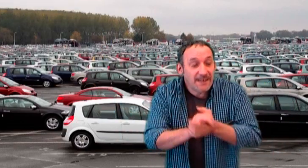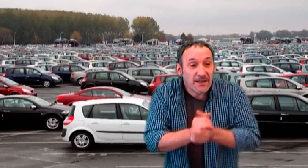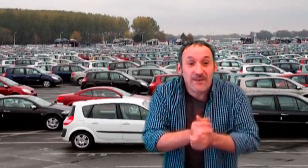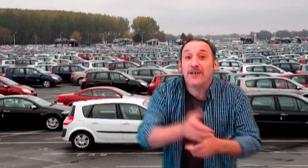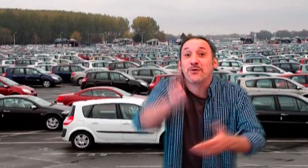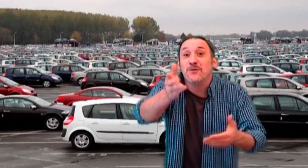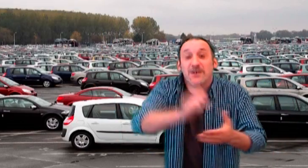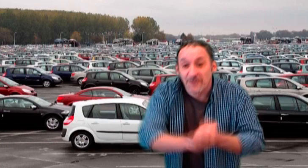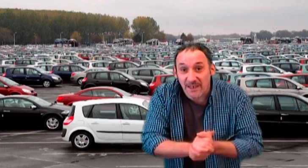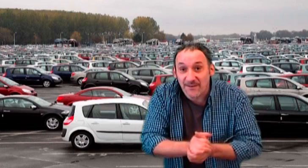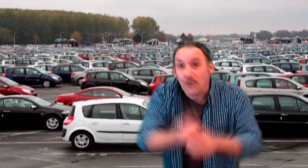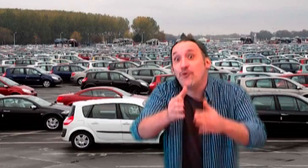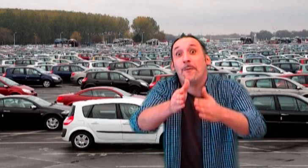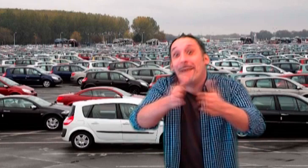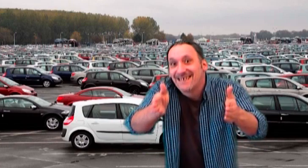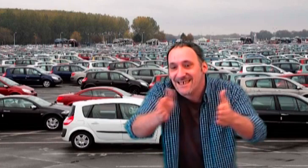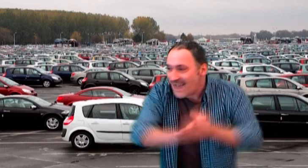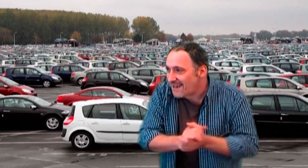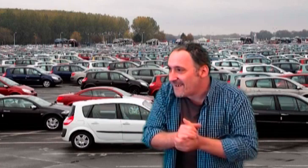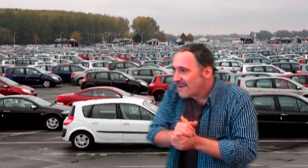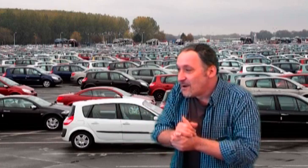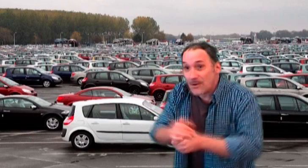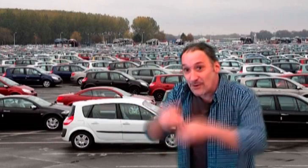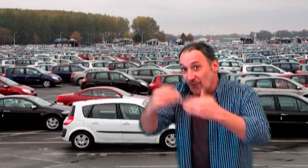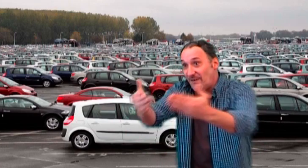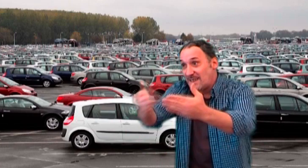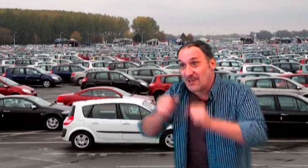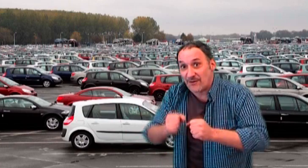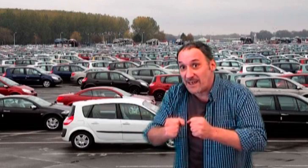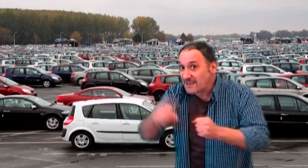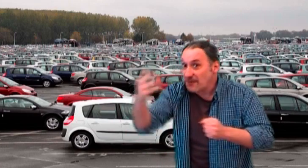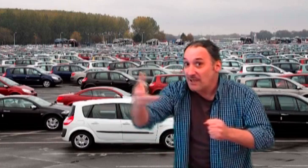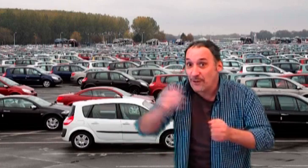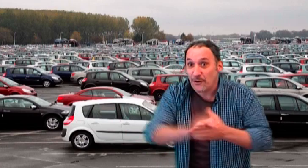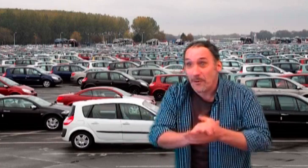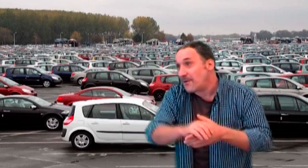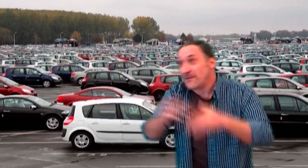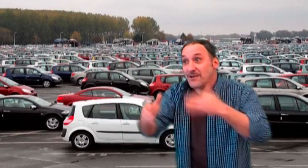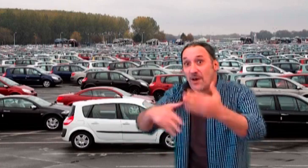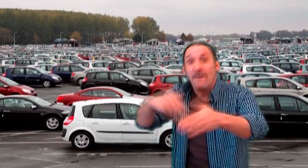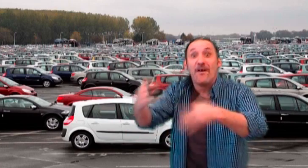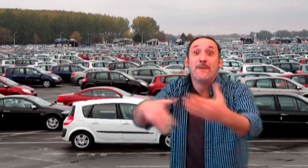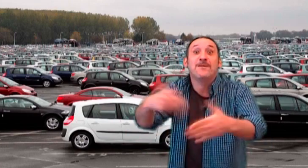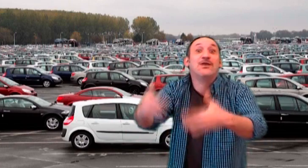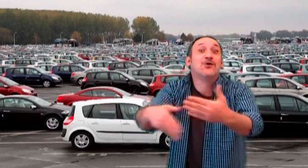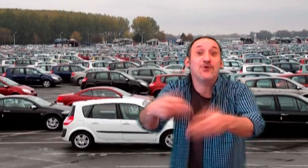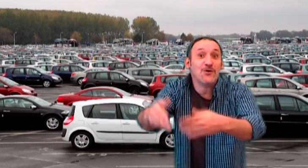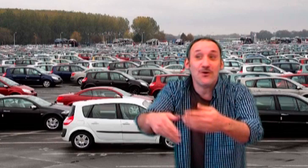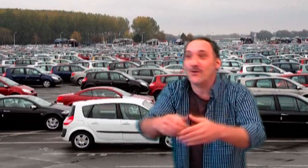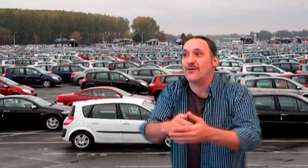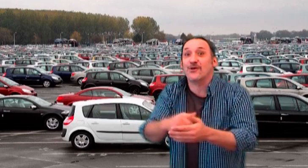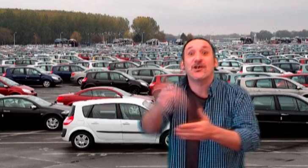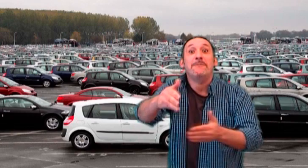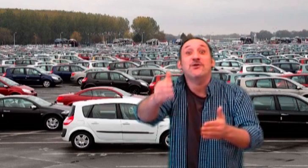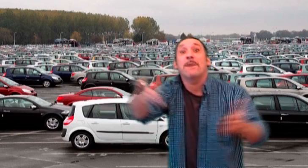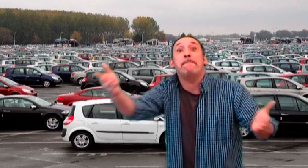était invitée dans une émission de télévision, une matinale, se trouve face à la journaliste qui lui demande « Tiens, on va faire un petit jeu, j'aime